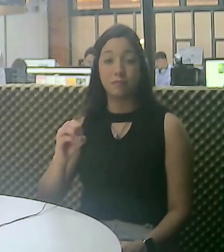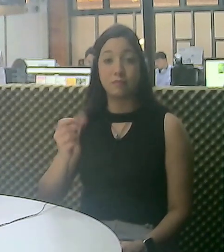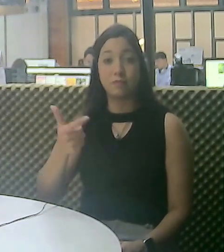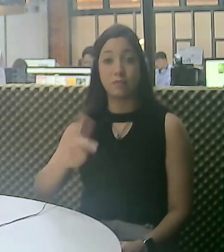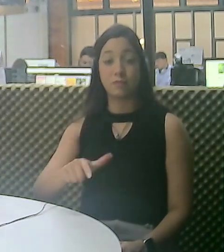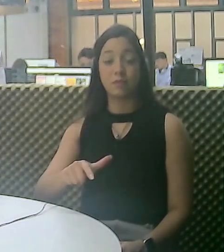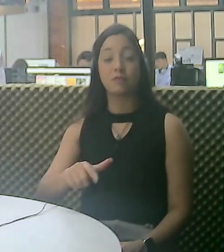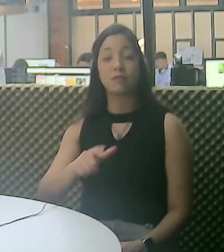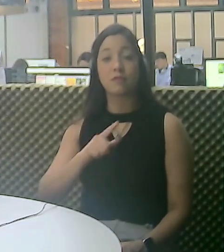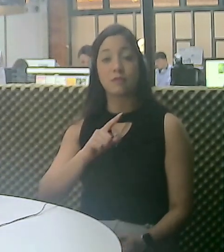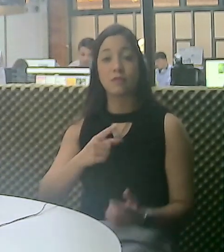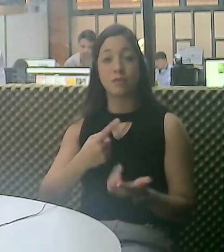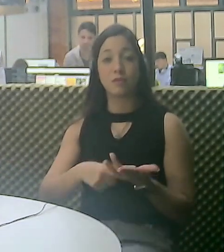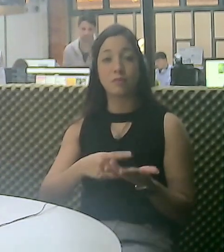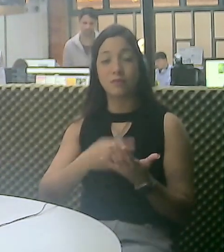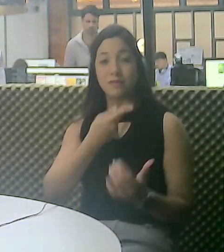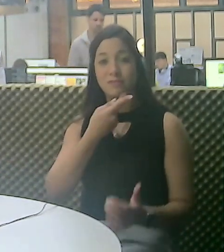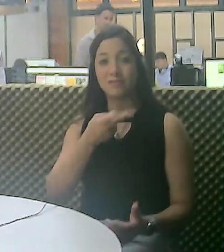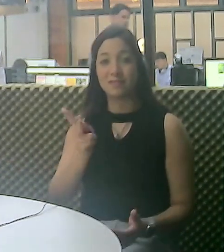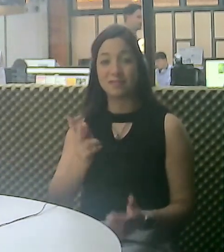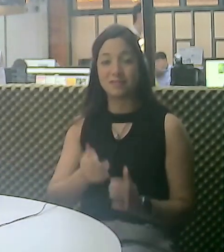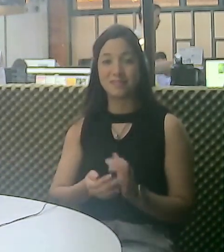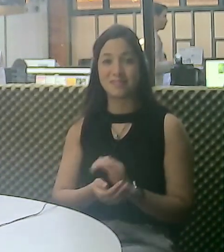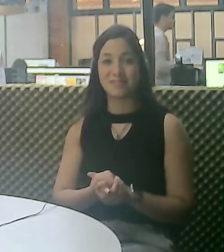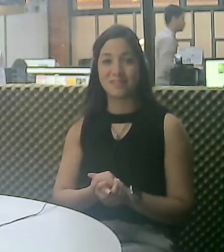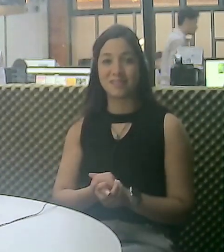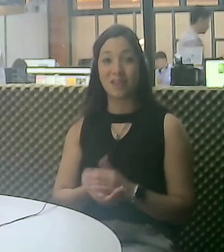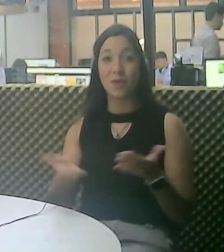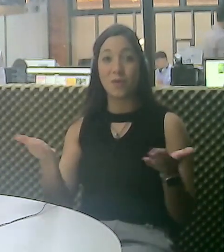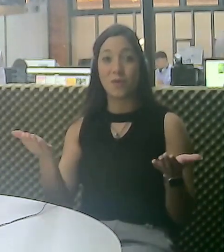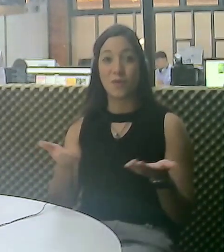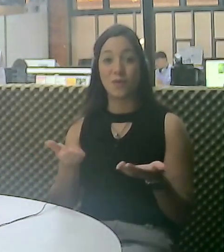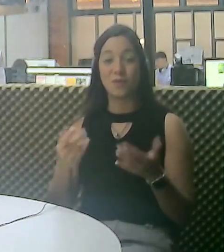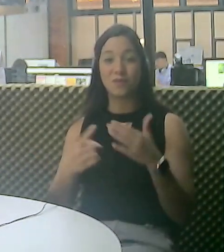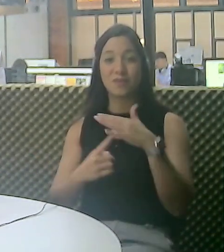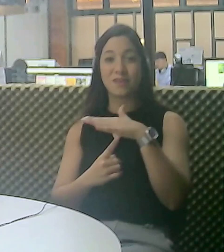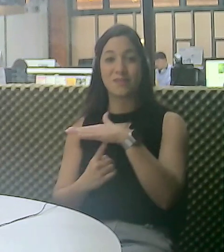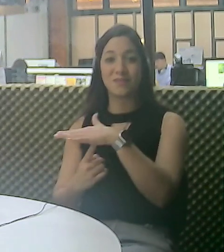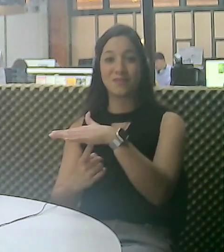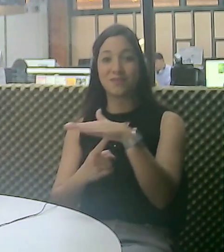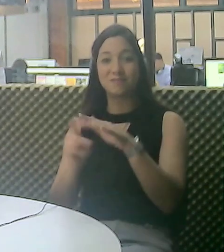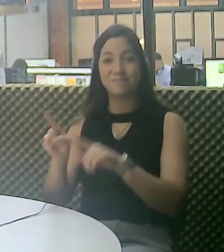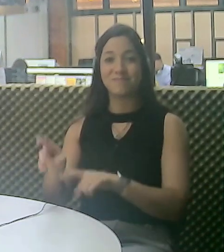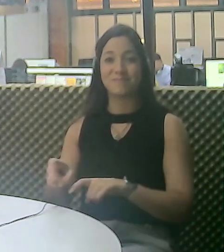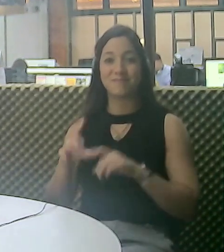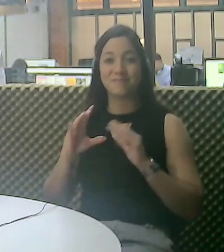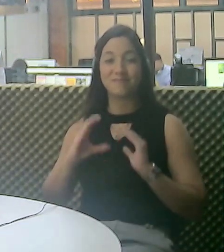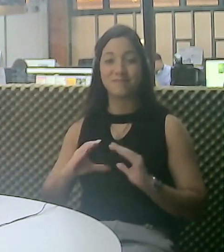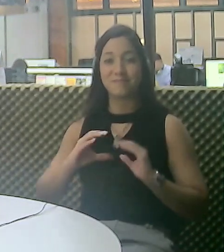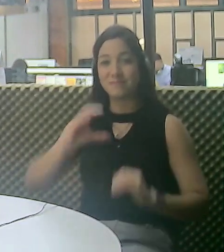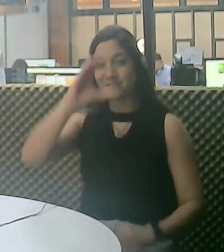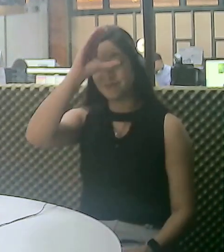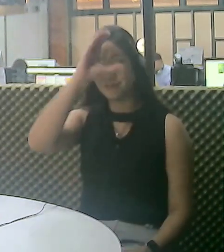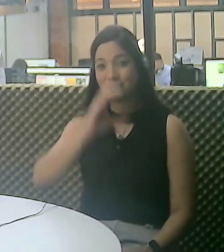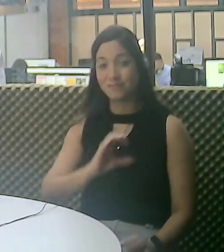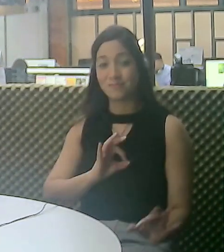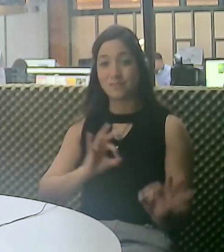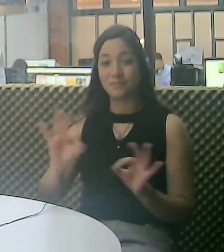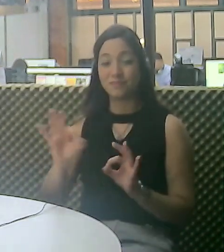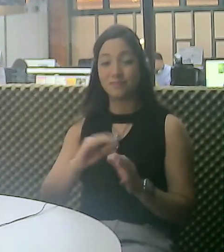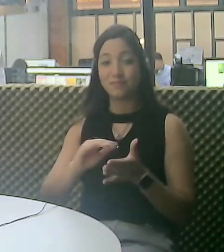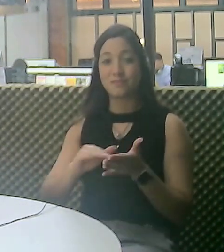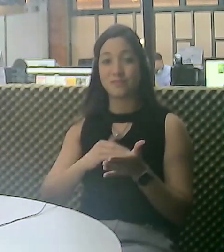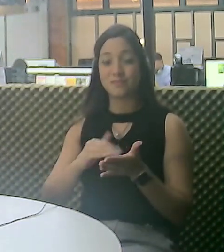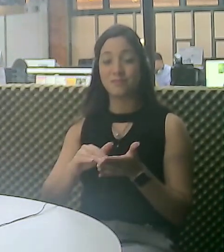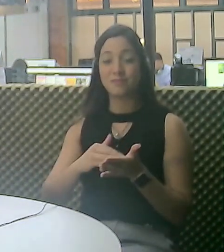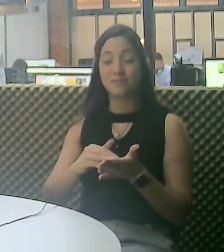3239-6700 e agendar a visita. Hoje é dia de Feira de Produtos Rurais na Praça Cívica, com organização da Secretaria Municipal